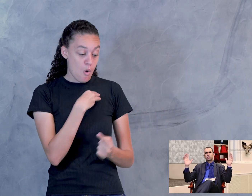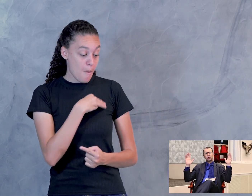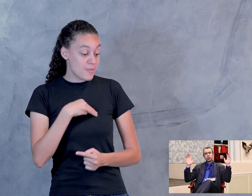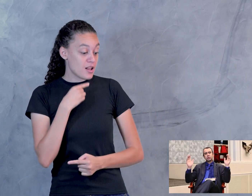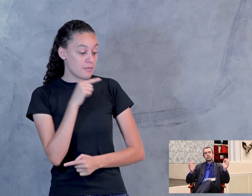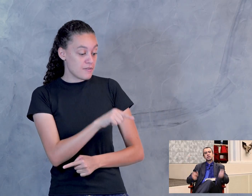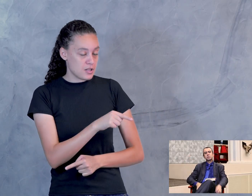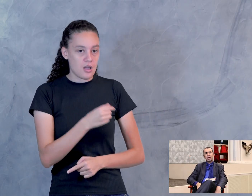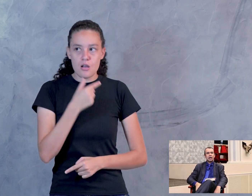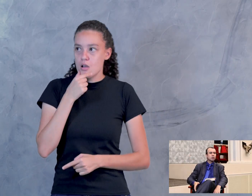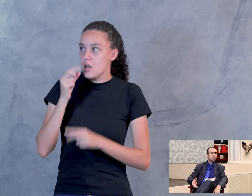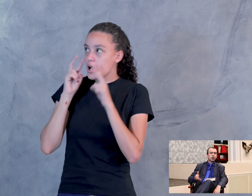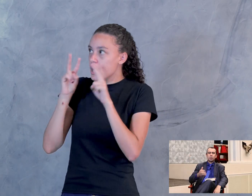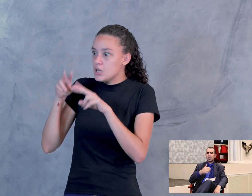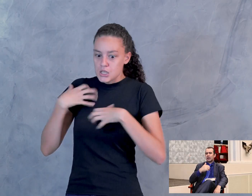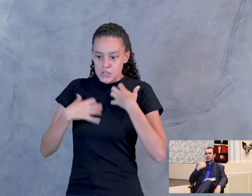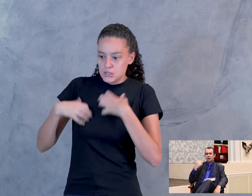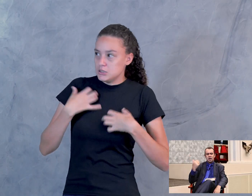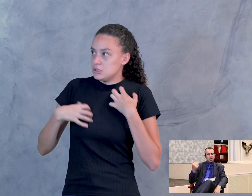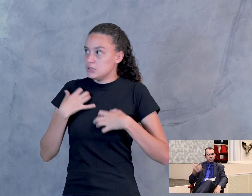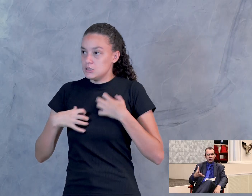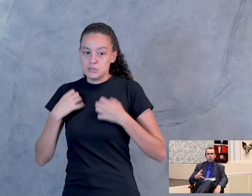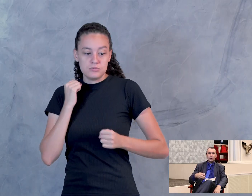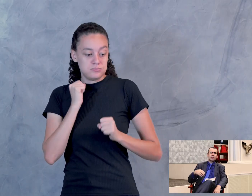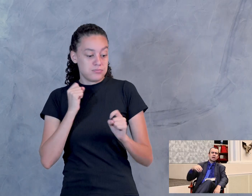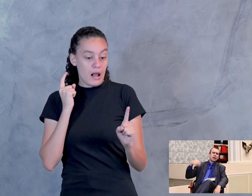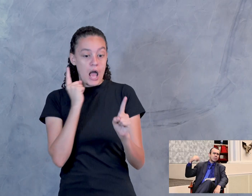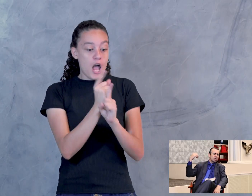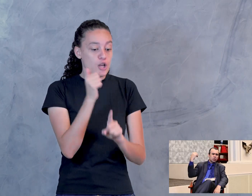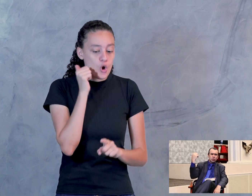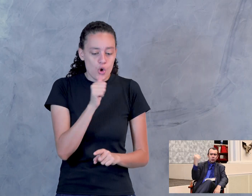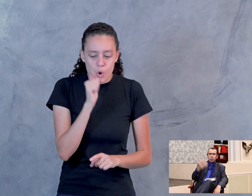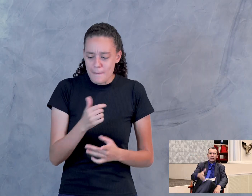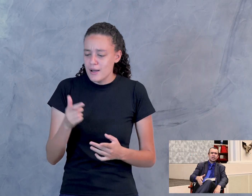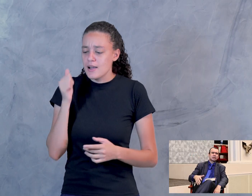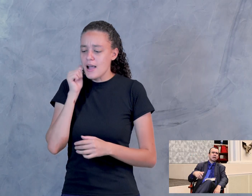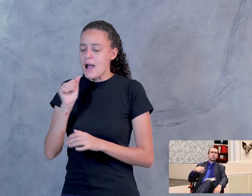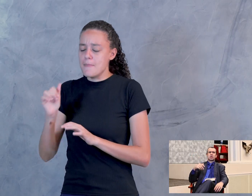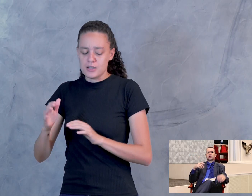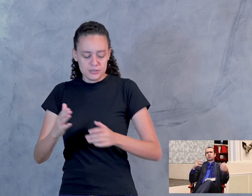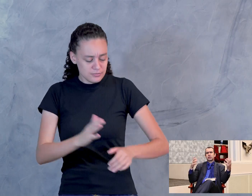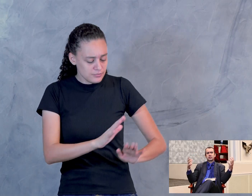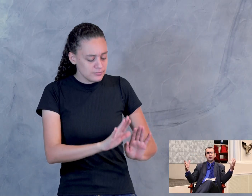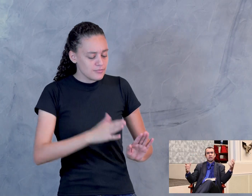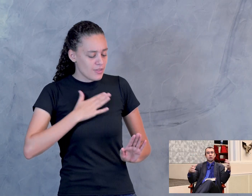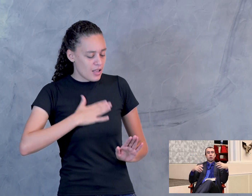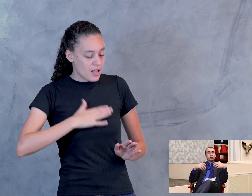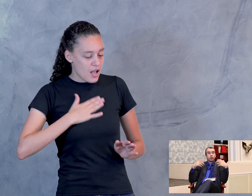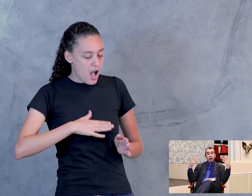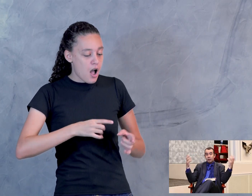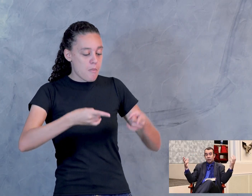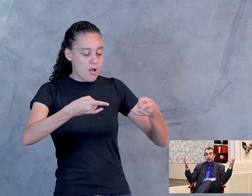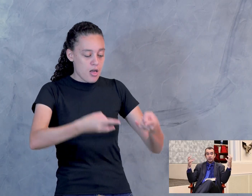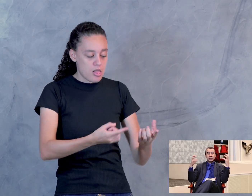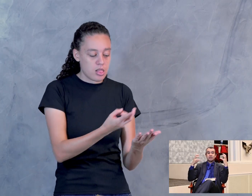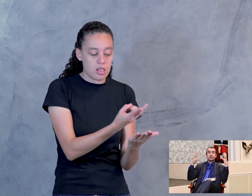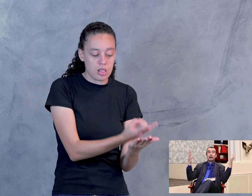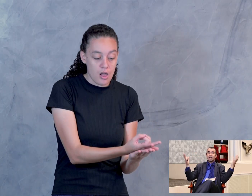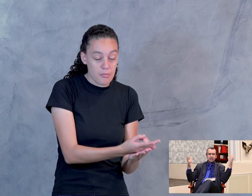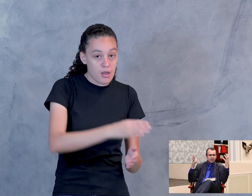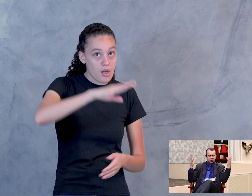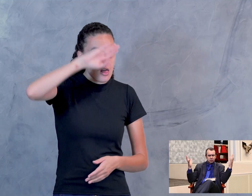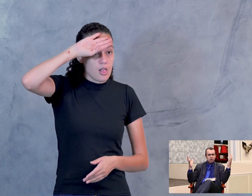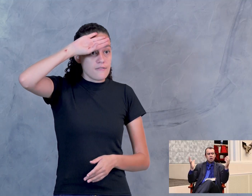O menino ficou desesperado e correu para casa, falou com a mãe o colocou para deitar porque achou que ele tivesse com febre,